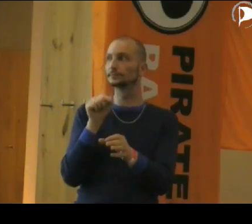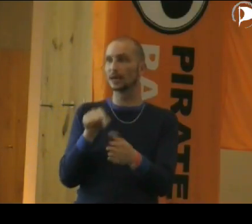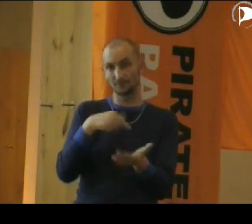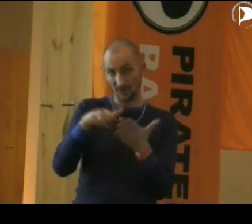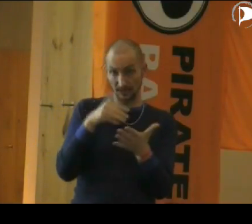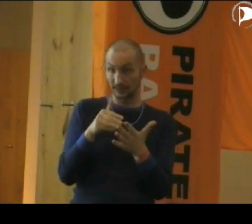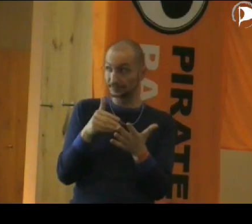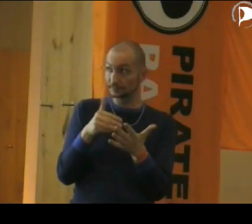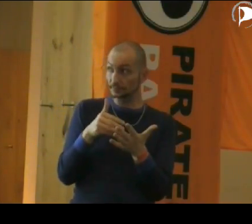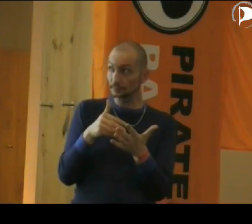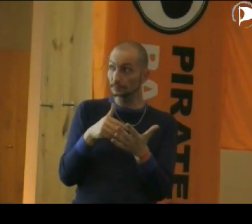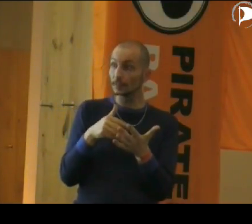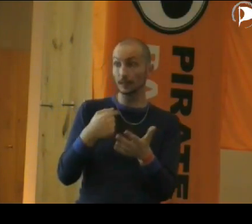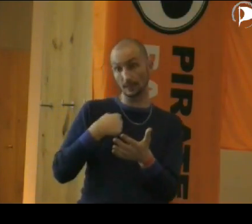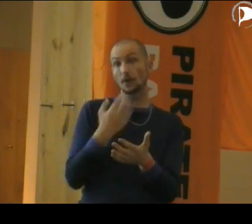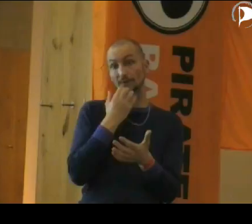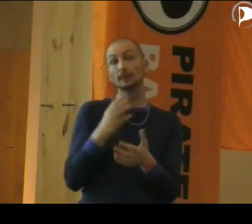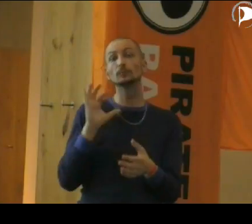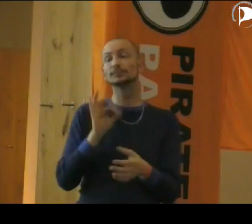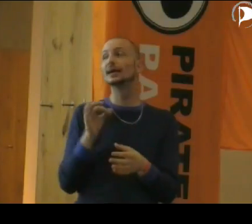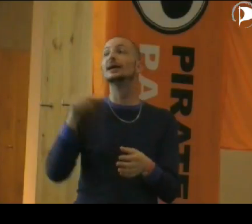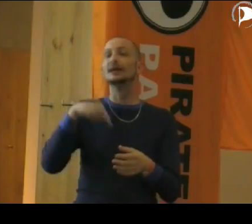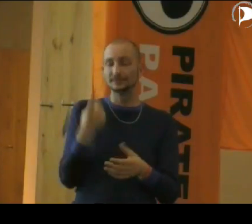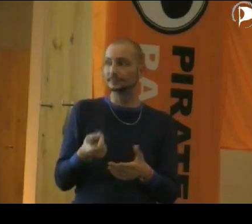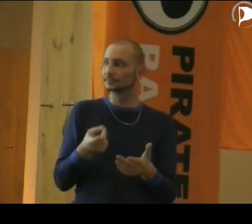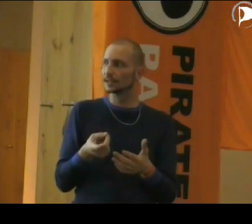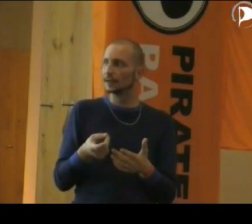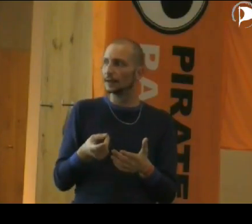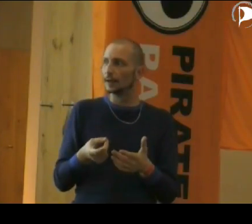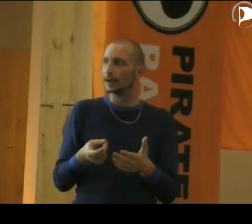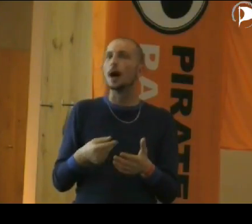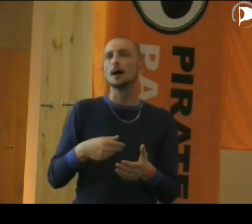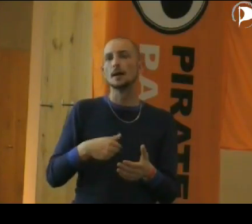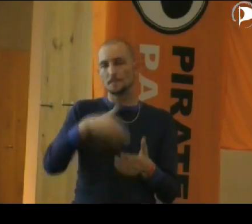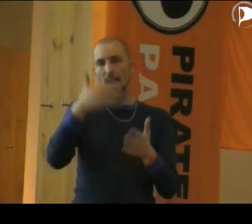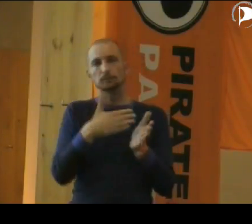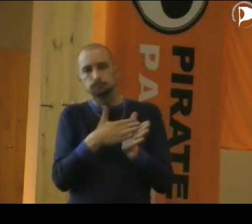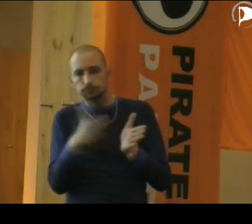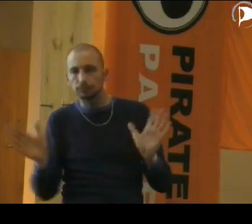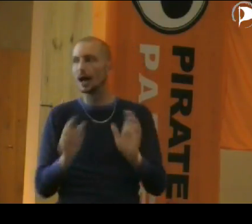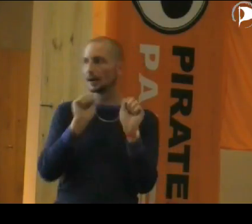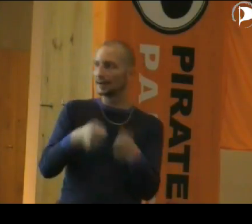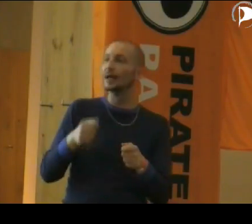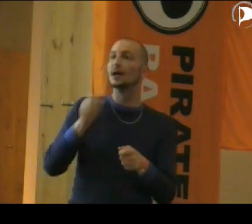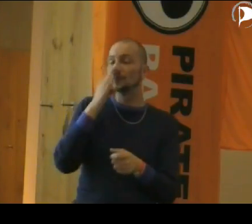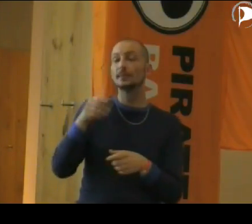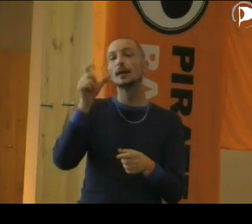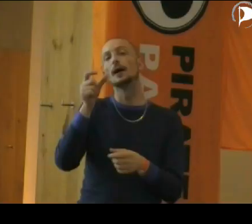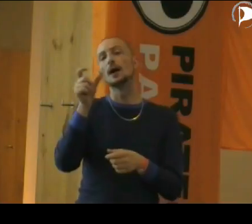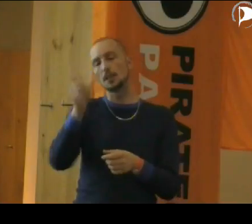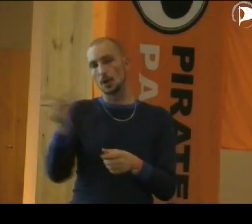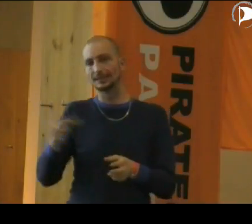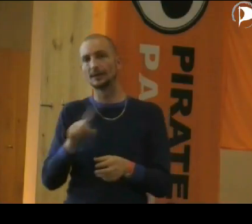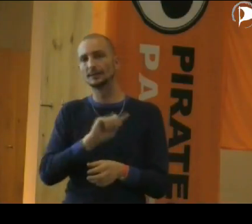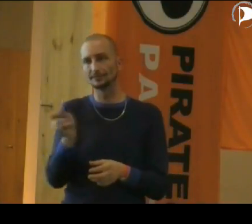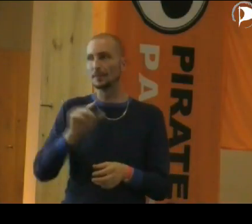wenn sie für möglich ist auch kleinere flüsse stadt und das leben behindern war ein paar linien können wenigstens dass man